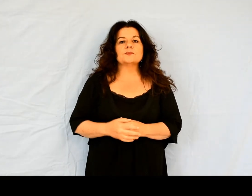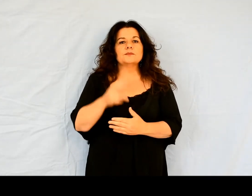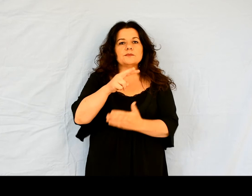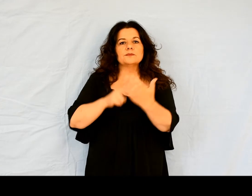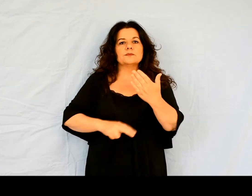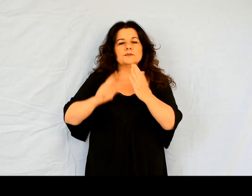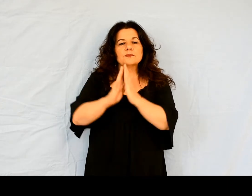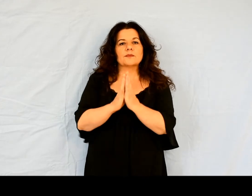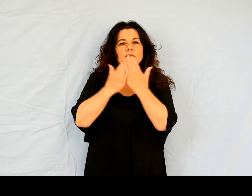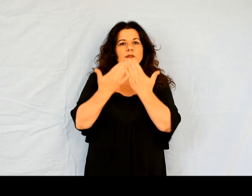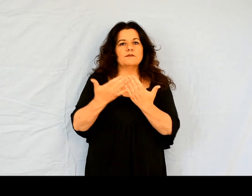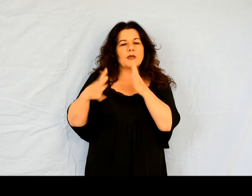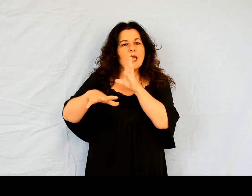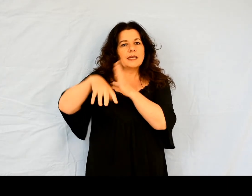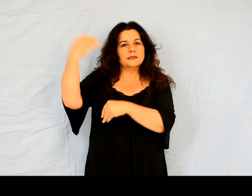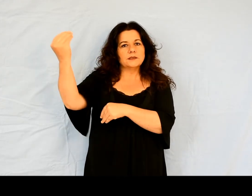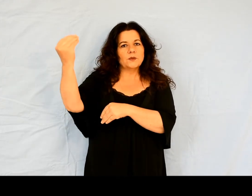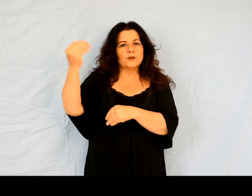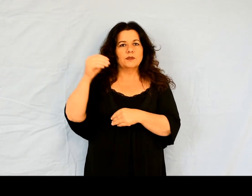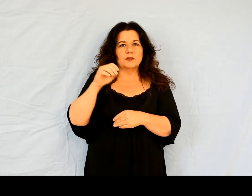Lecture du livre de l'Exode.